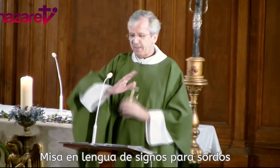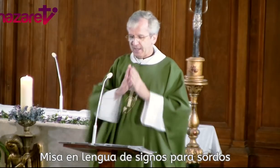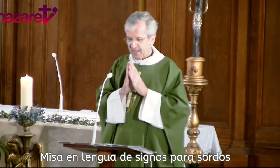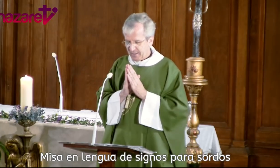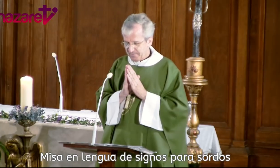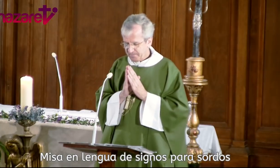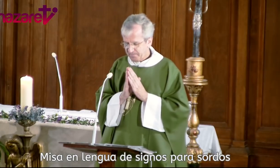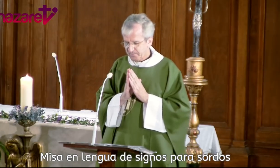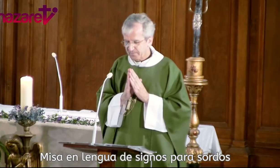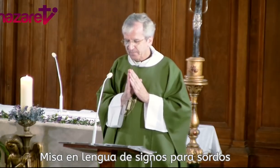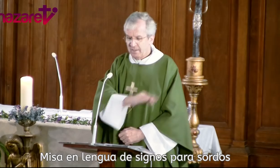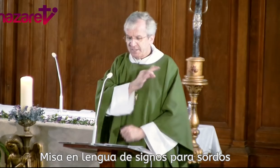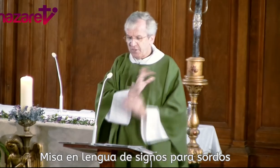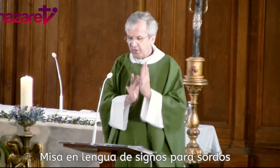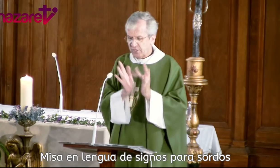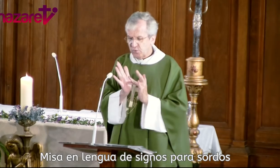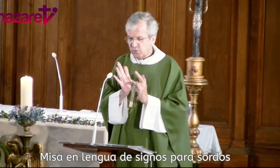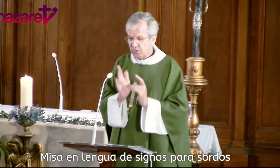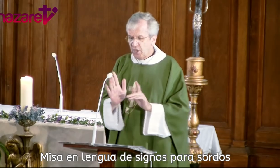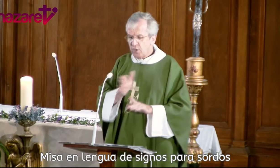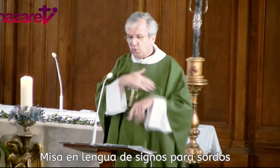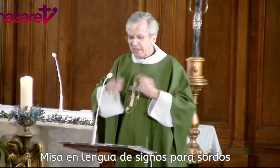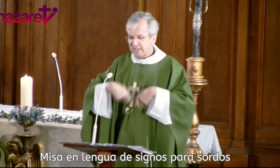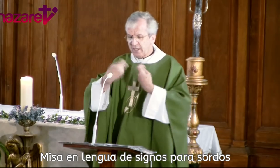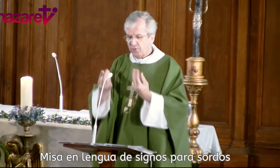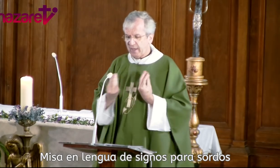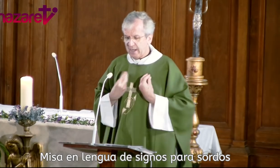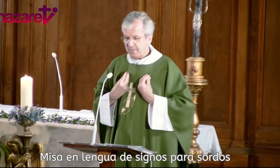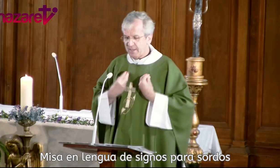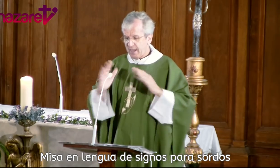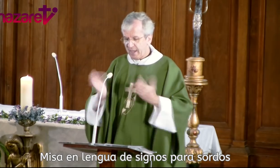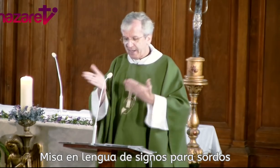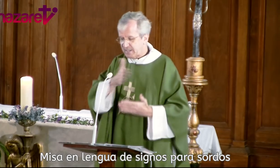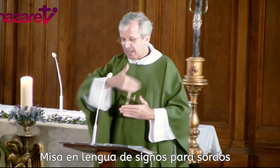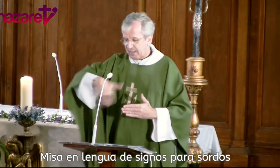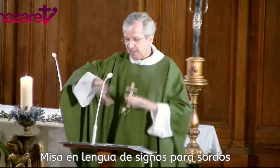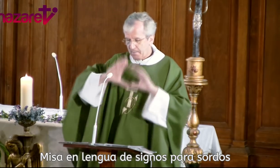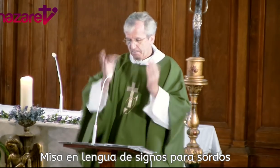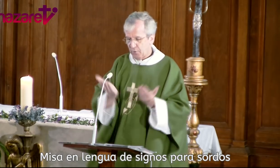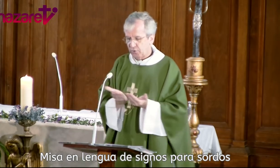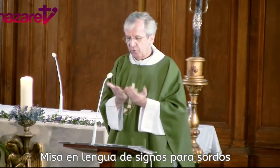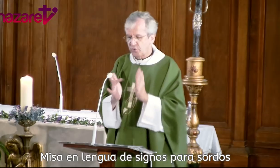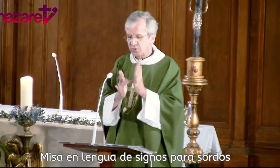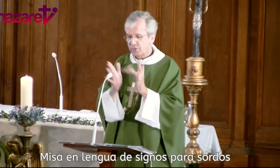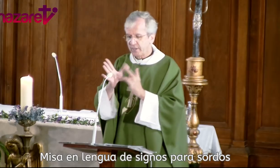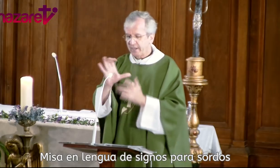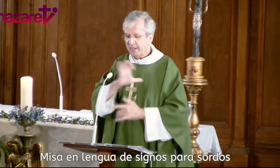piedad. Señor Jesús, tú que has querido dar la vida en rescate por todos,